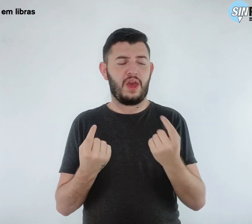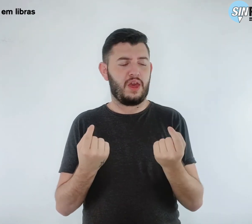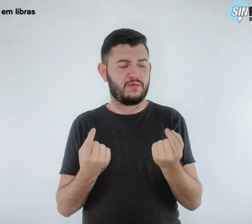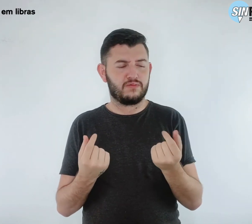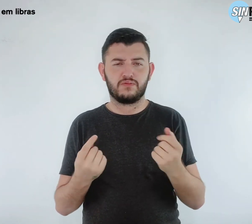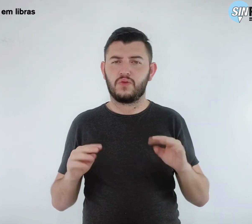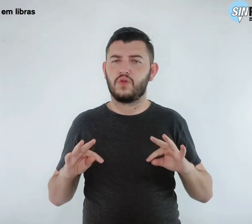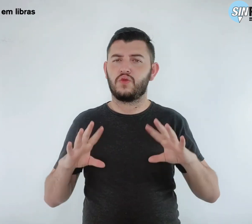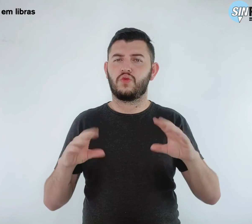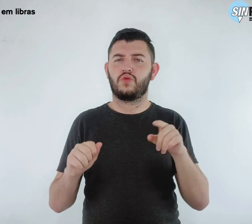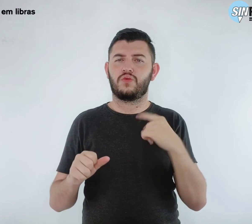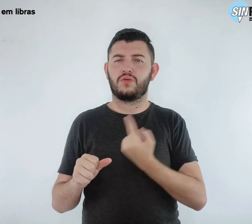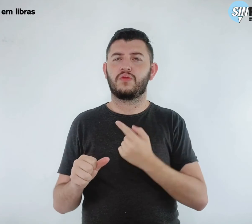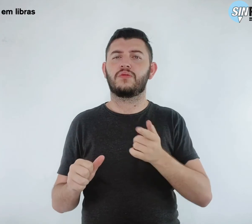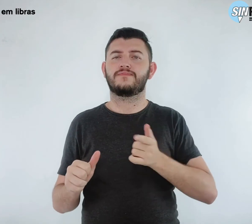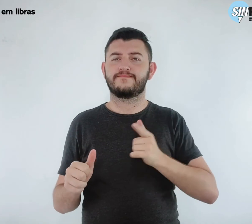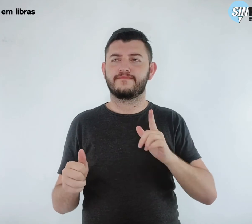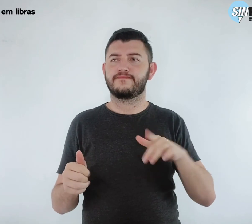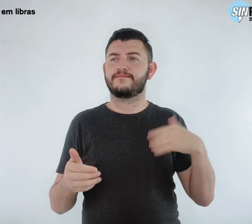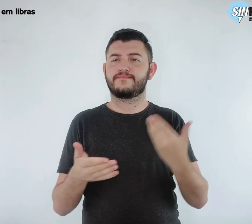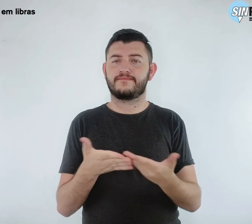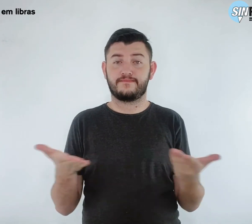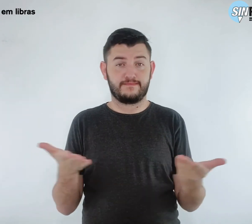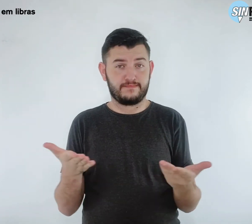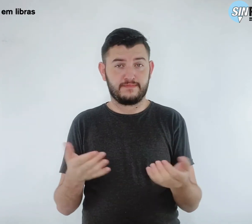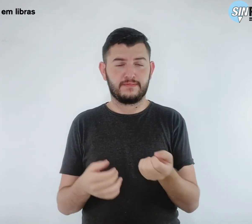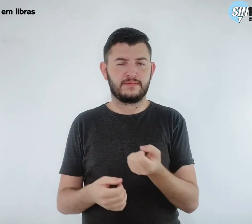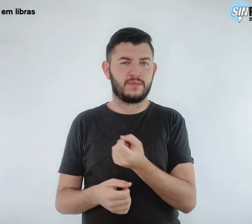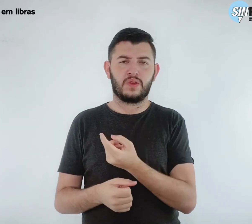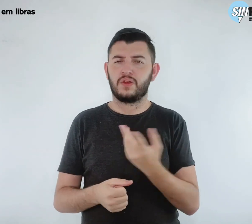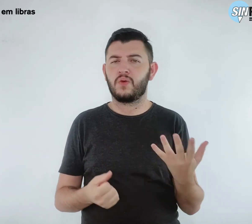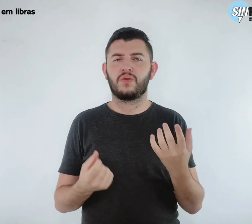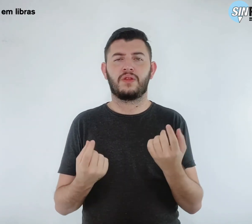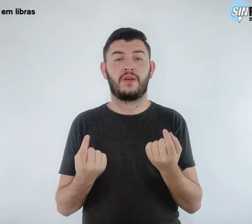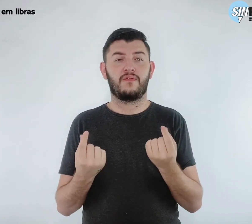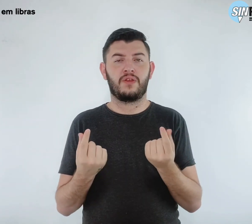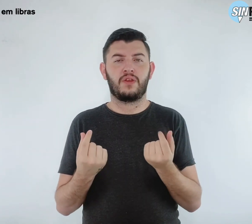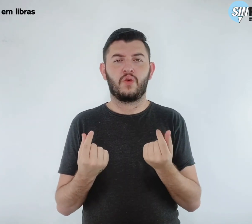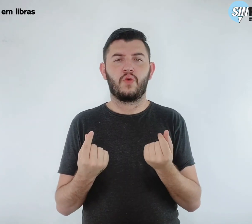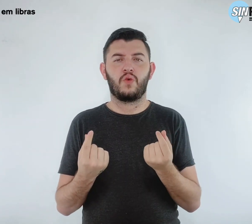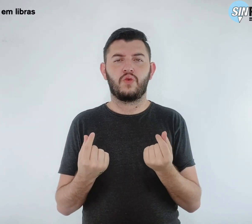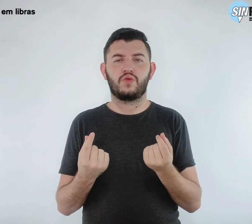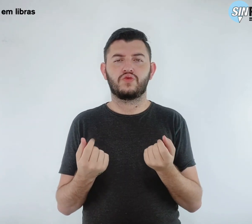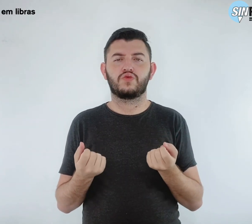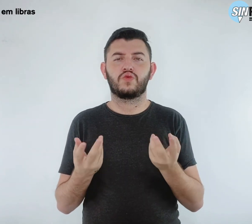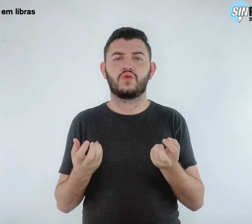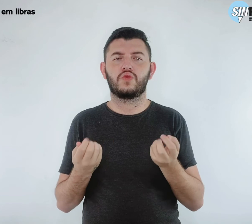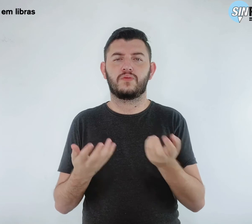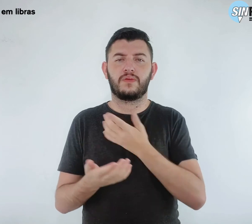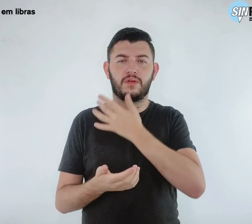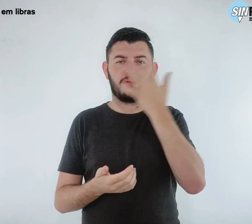renda com que atualmente contamos? Altos custos para os produtores